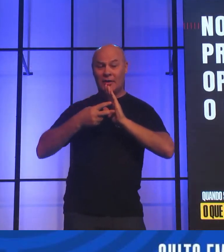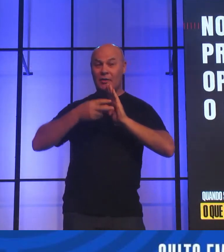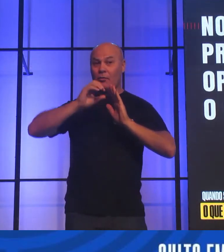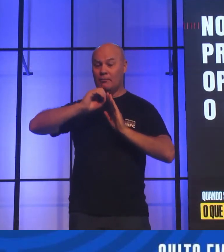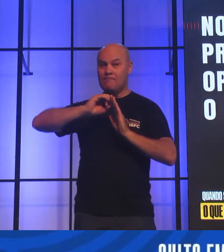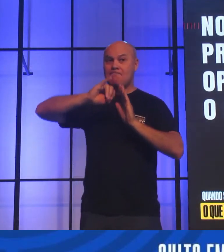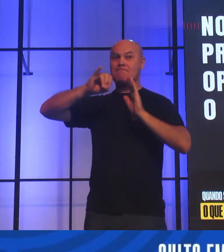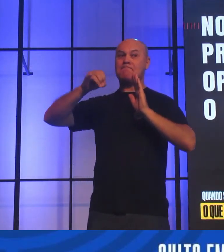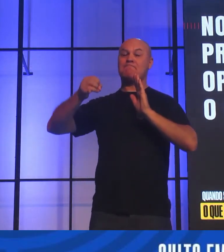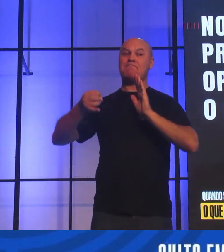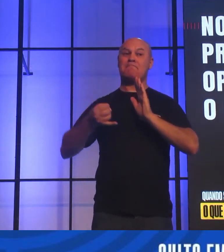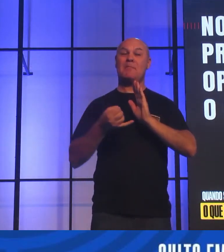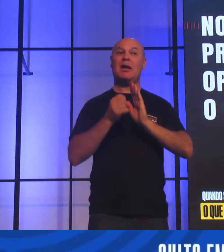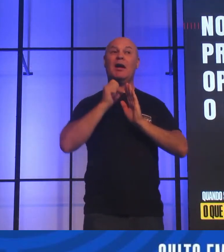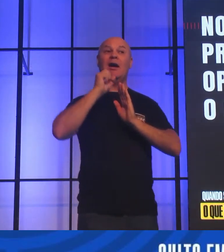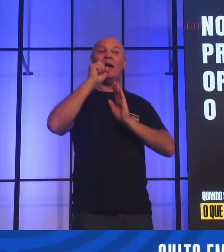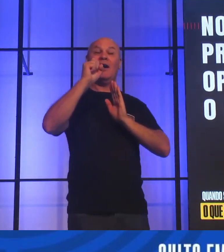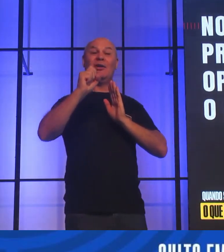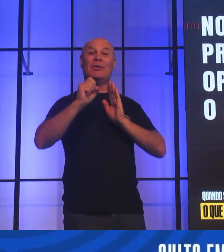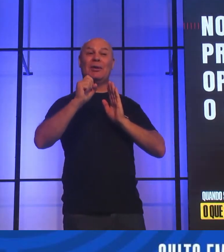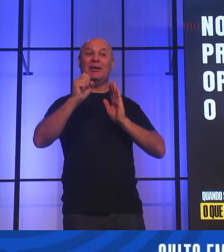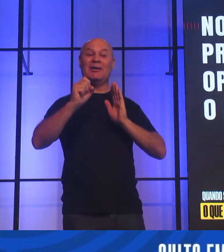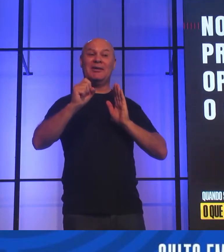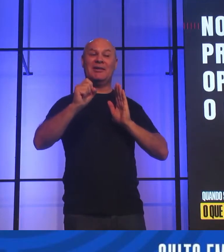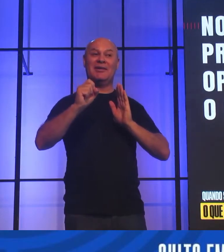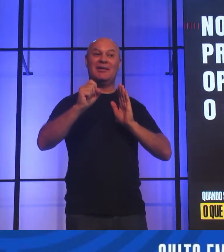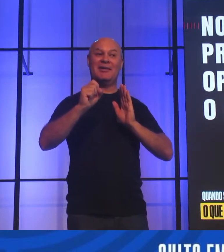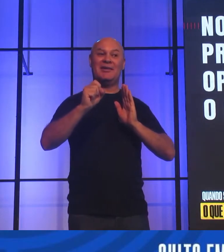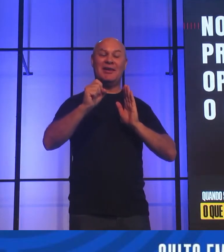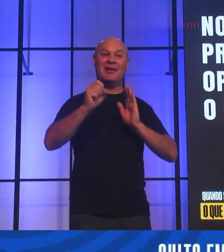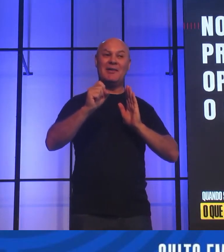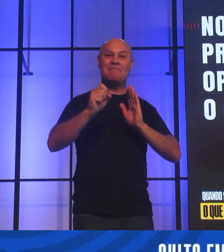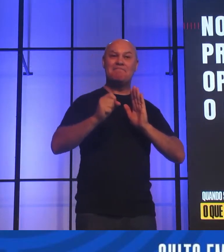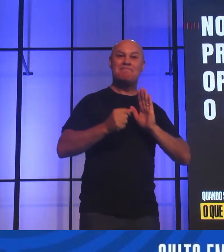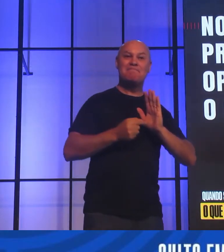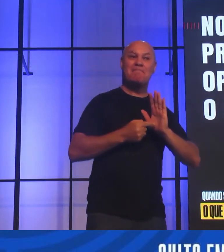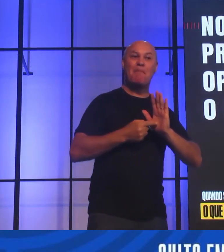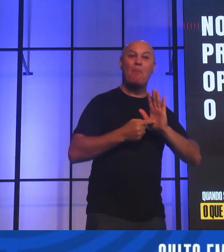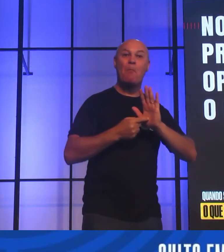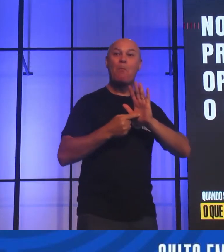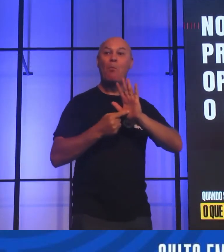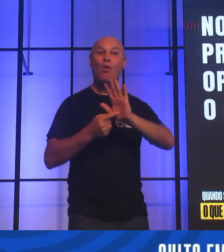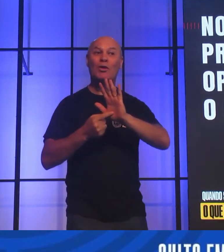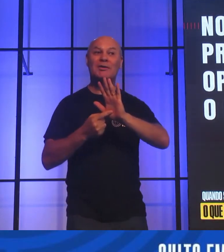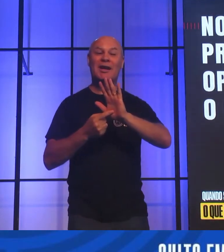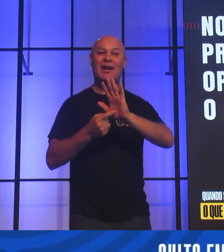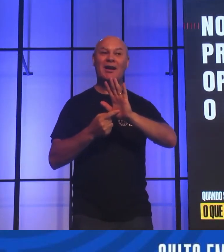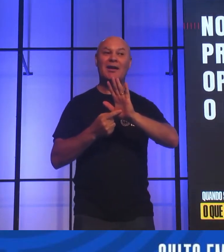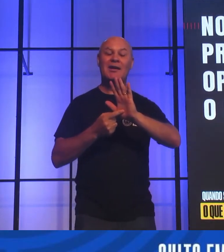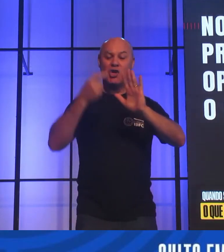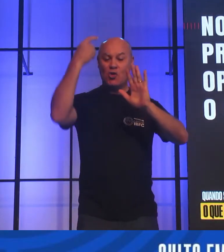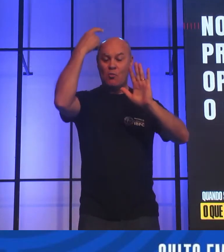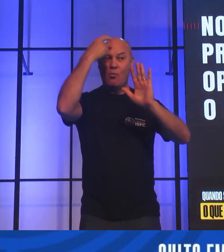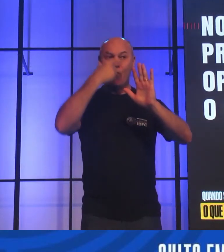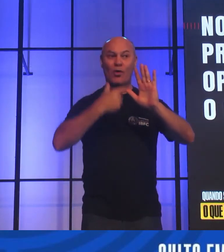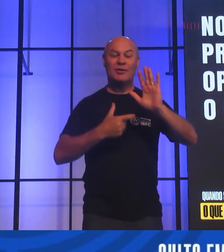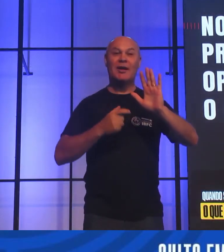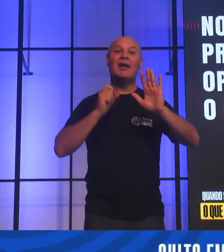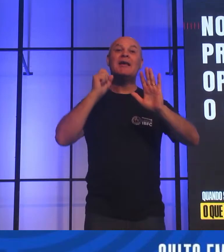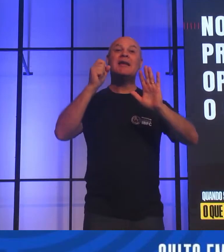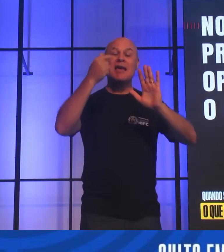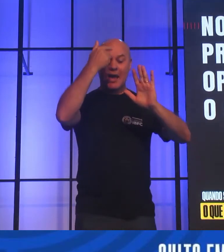provavelmente são a nossa maior oportunidade de realmente mostrar às pessoas, ao mundo, o que nós